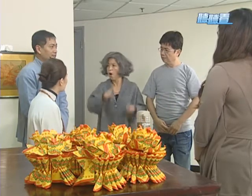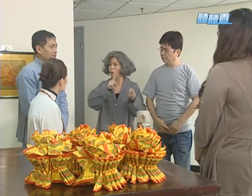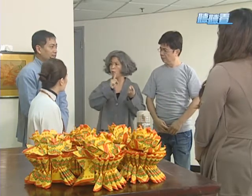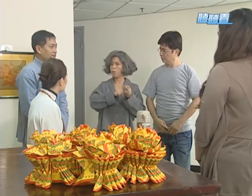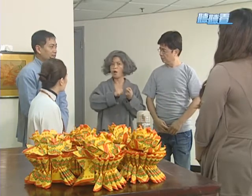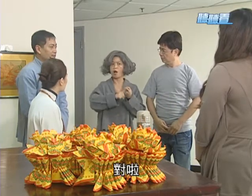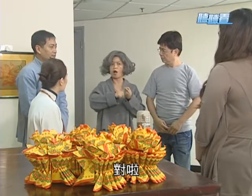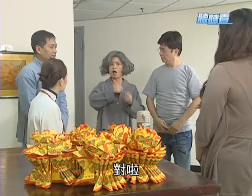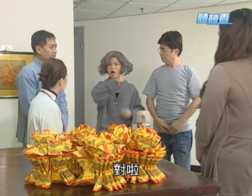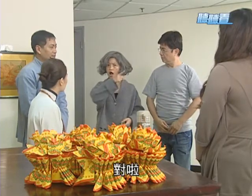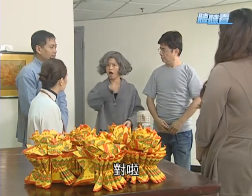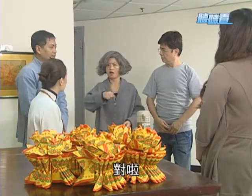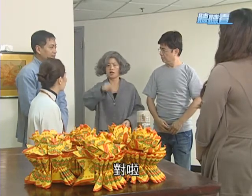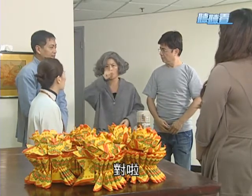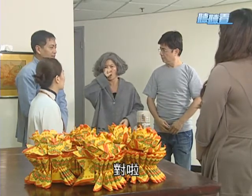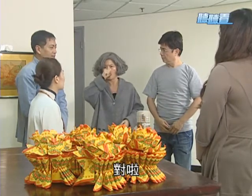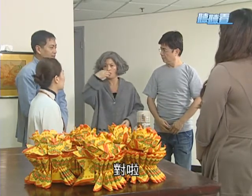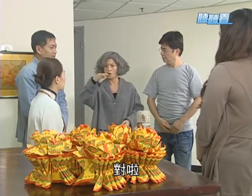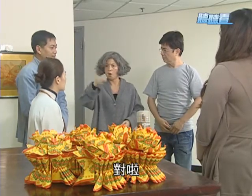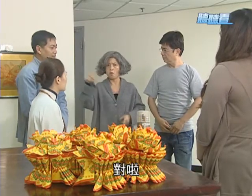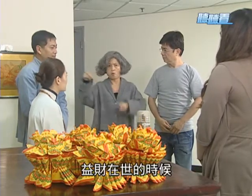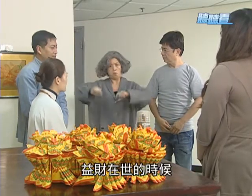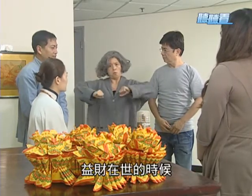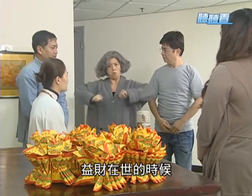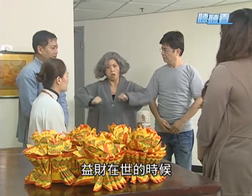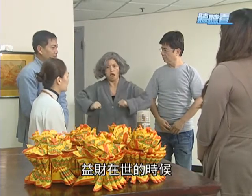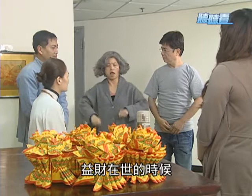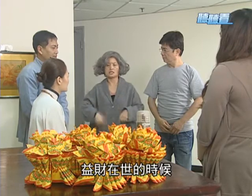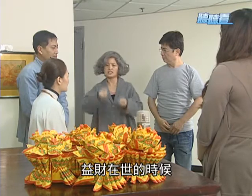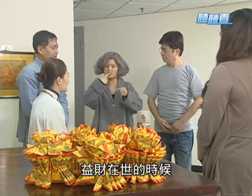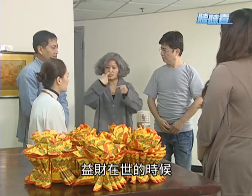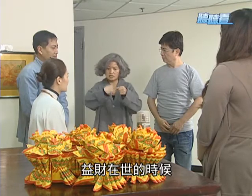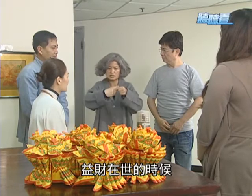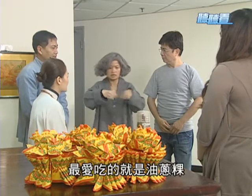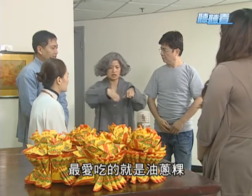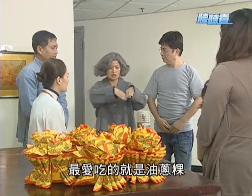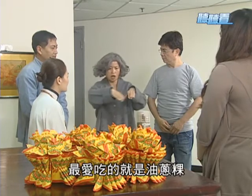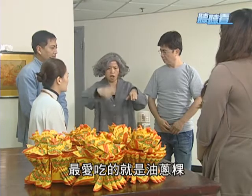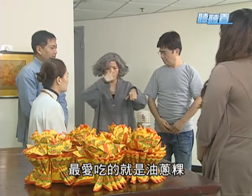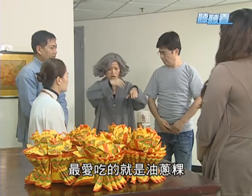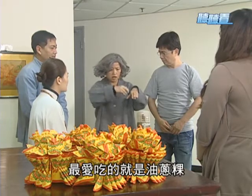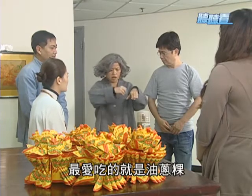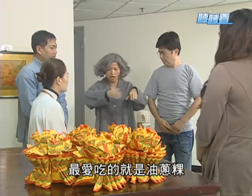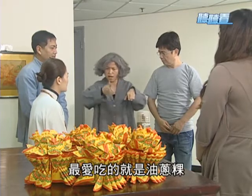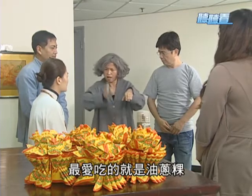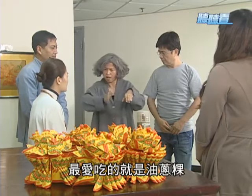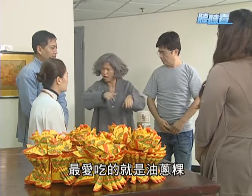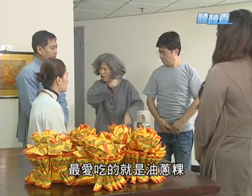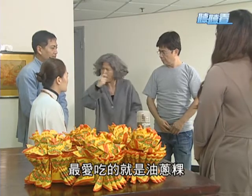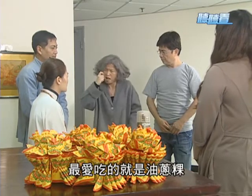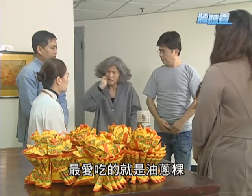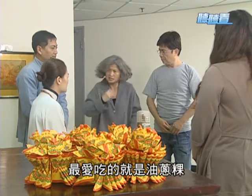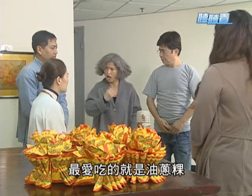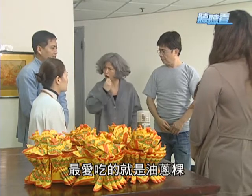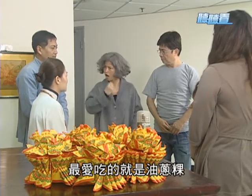啊，对啦！哦，一才在世的时候吼，最爱吃的吼就是油葱桂。